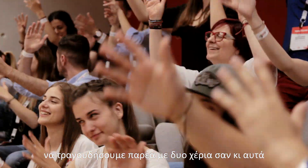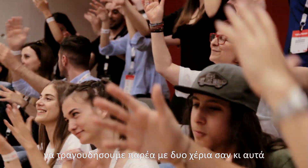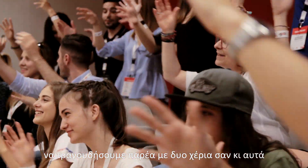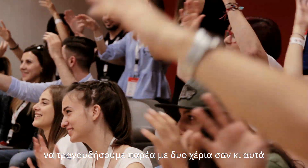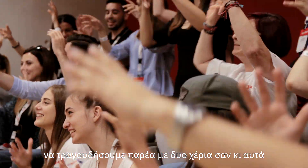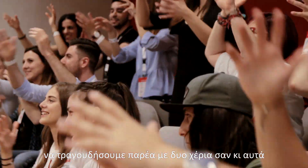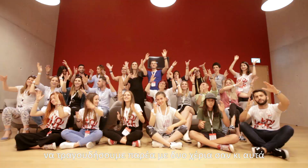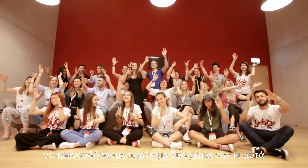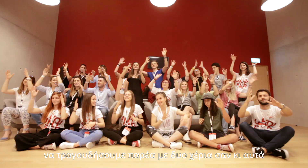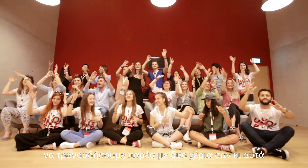σαν κι αυτά